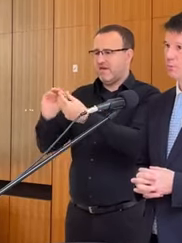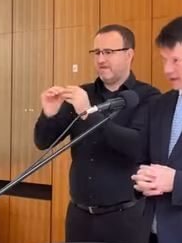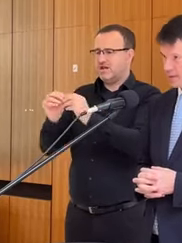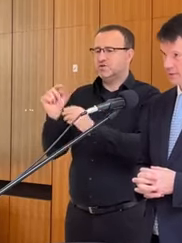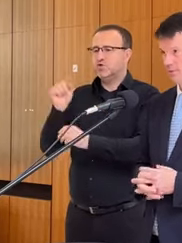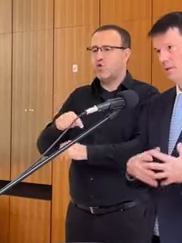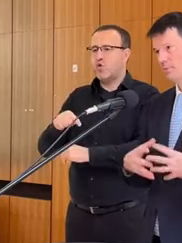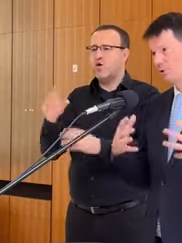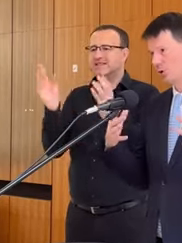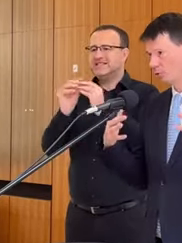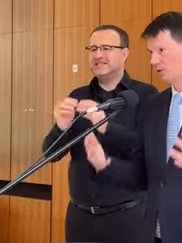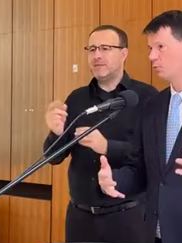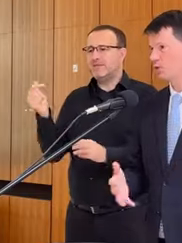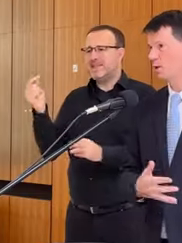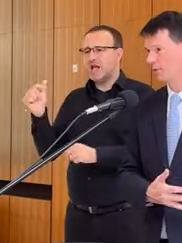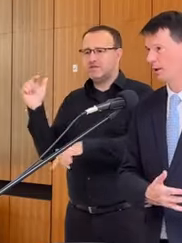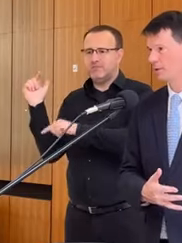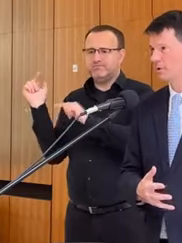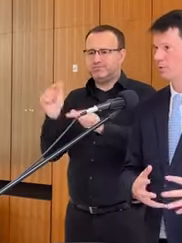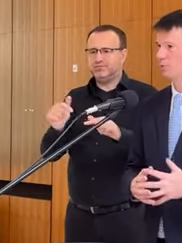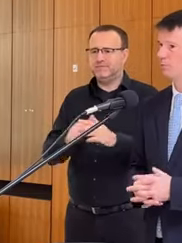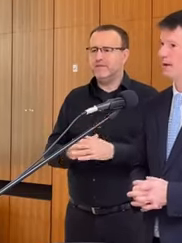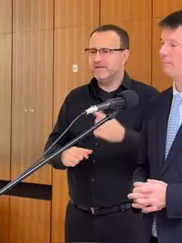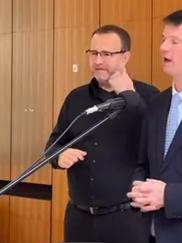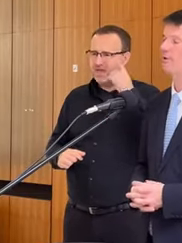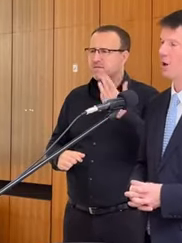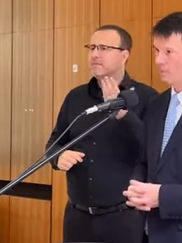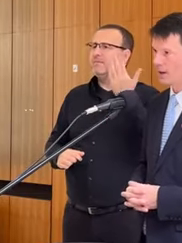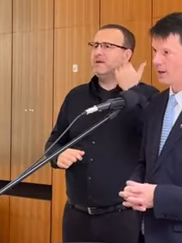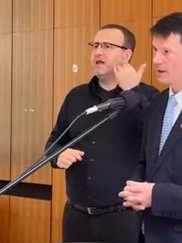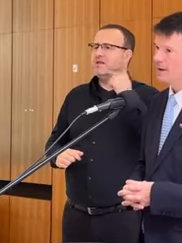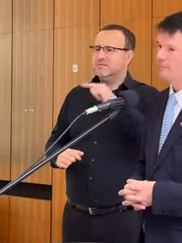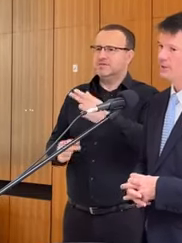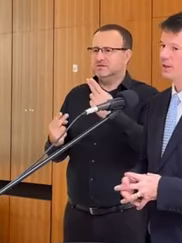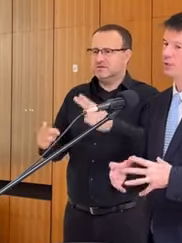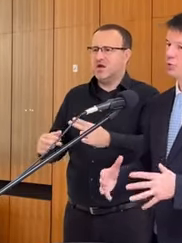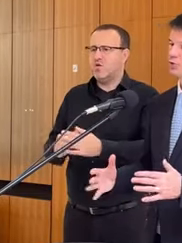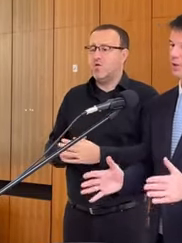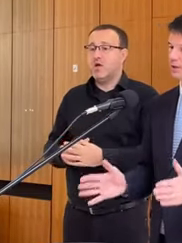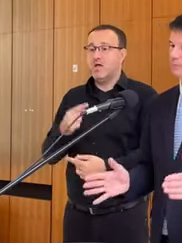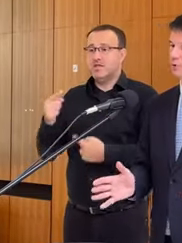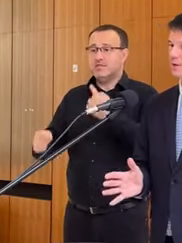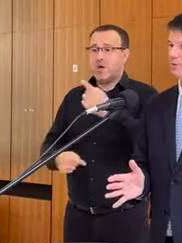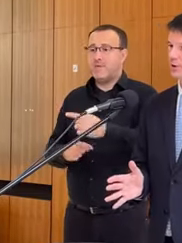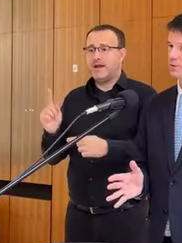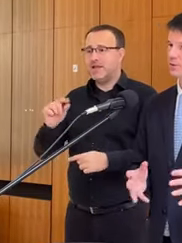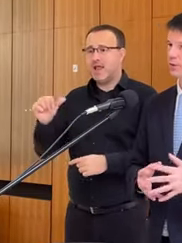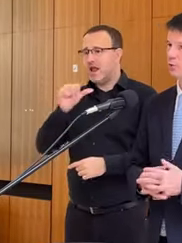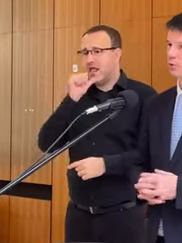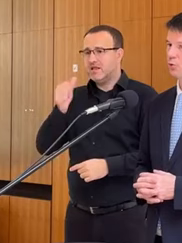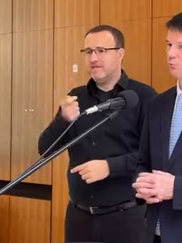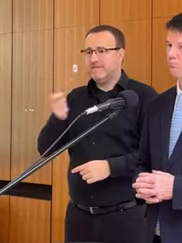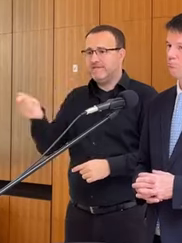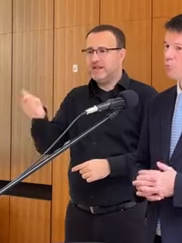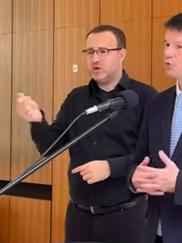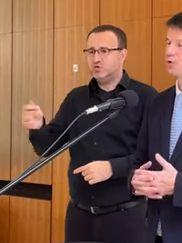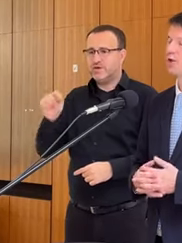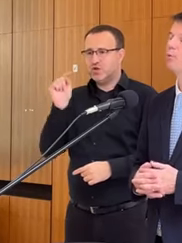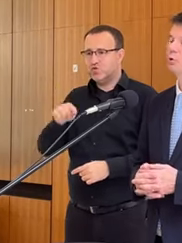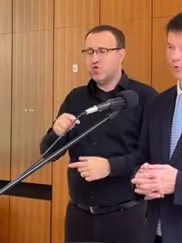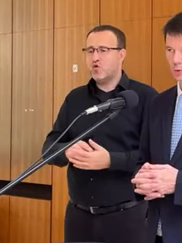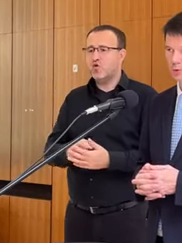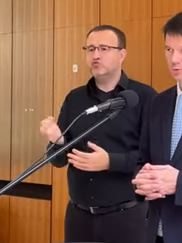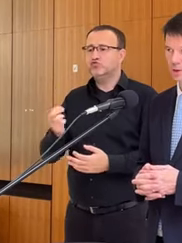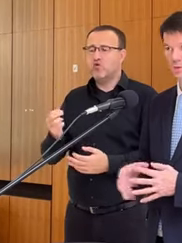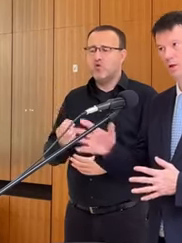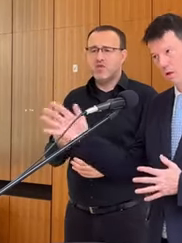do systému peniaze. Vieme, že to sa už dialo aj v predchádzajúcich obdobiach. Práve naopak, nie len to, že teda bude zafinancované to, čo možno, že